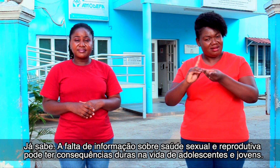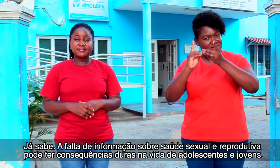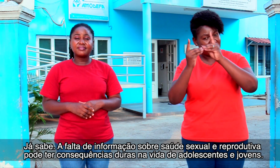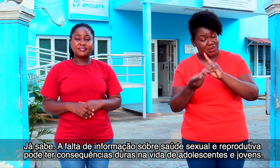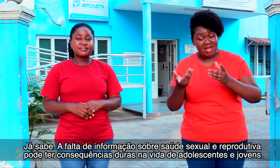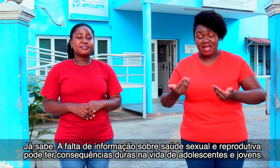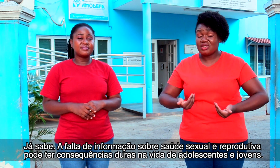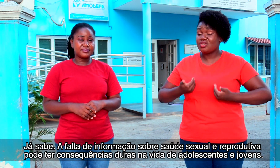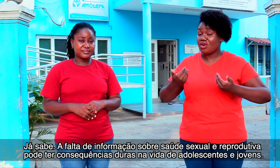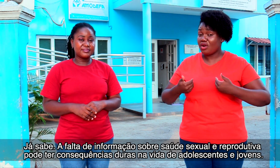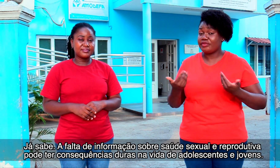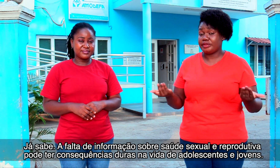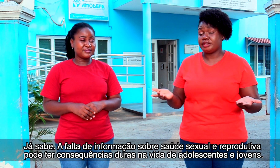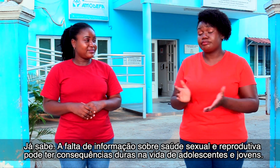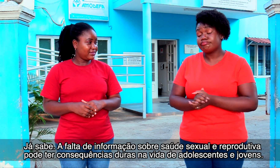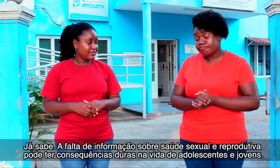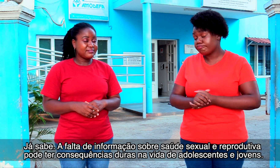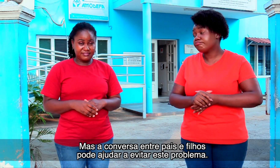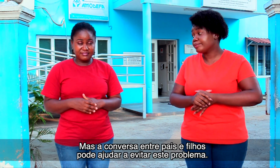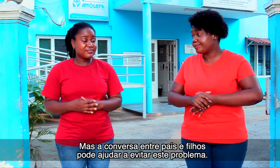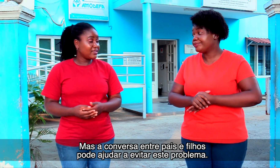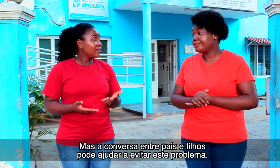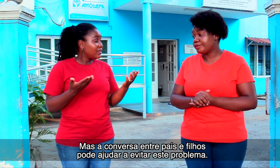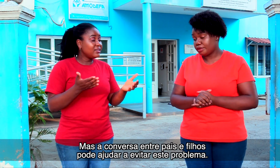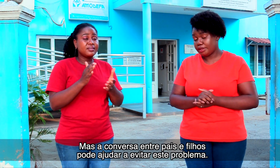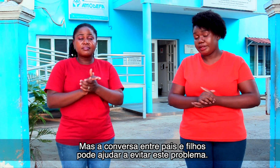de adolescentes e jovens.